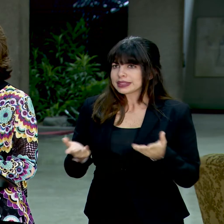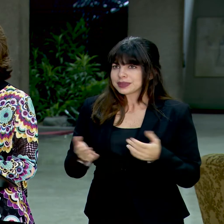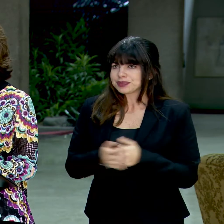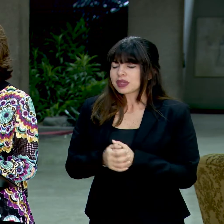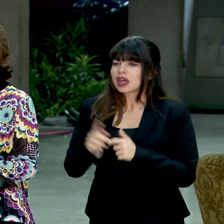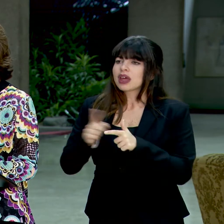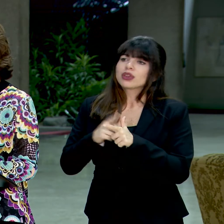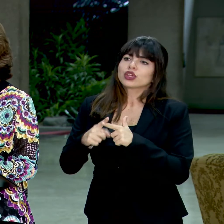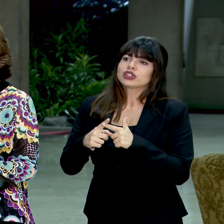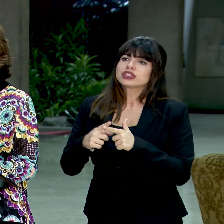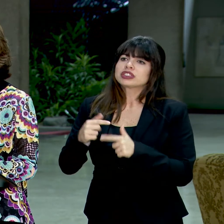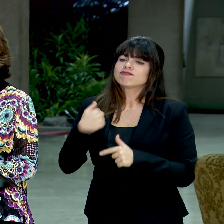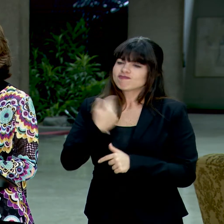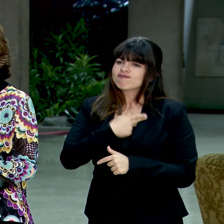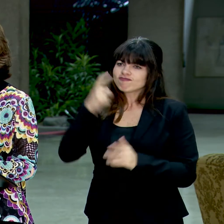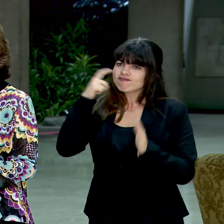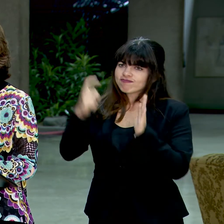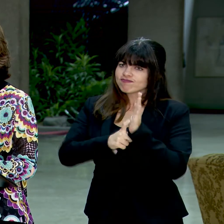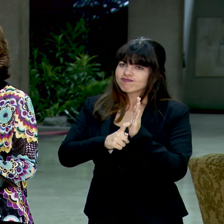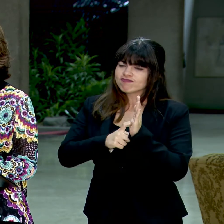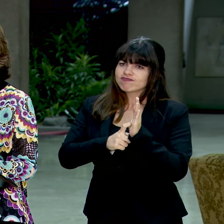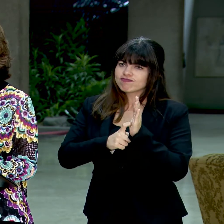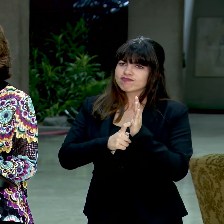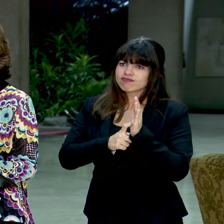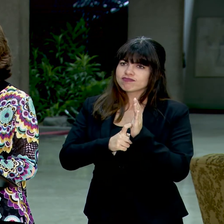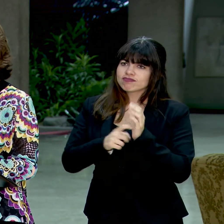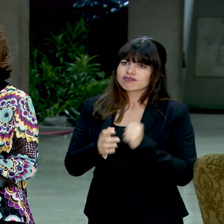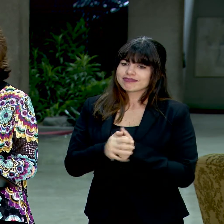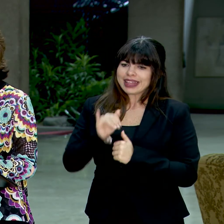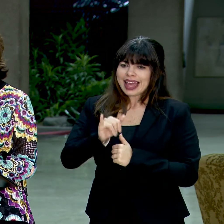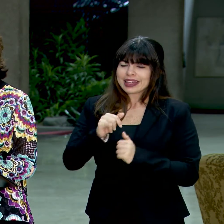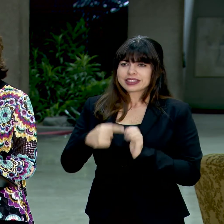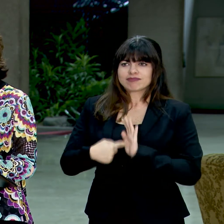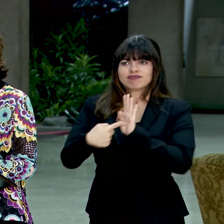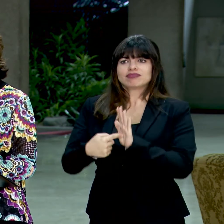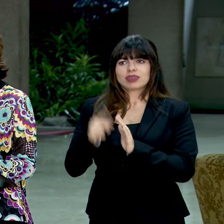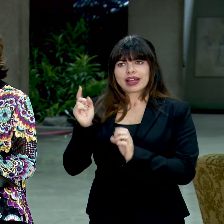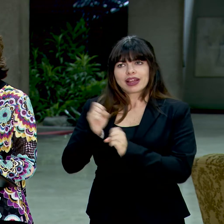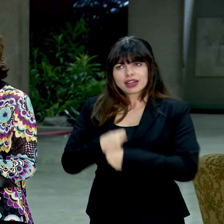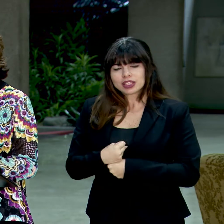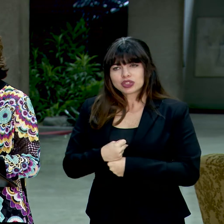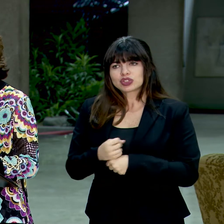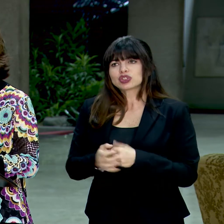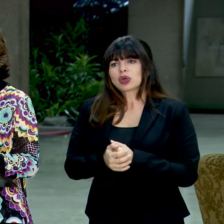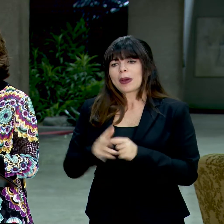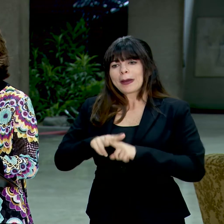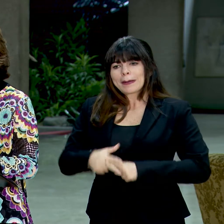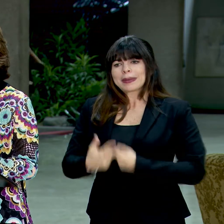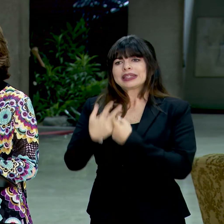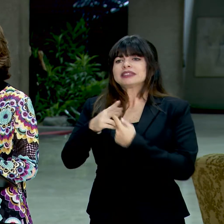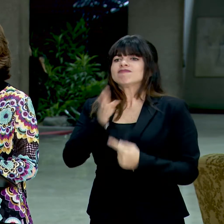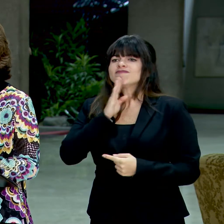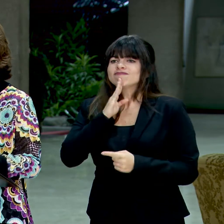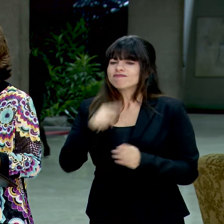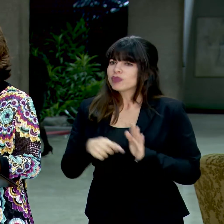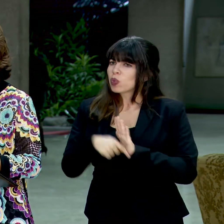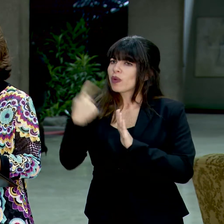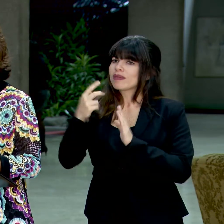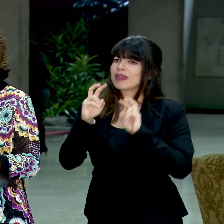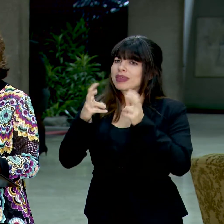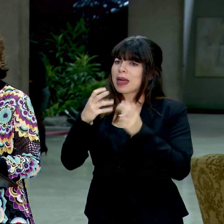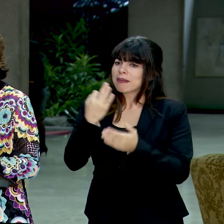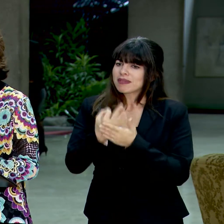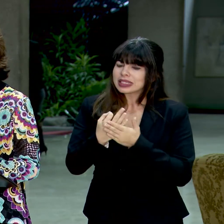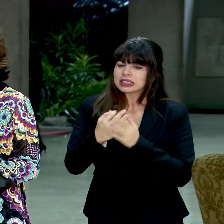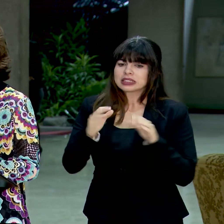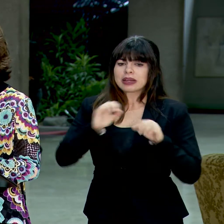entonces reconocemos ese gesto que él tuvo de empezar a hablar del tema fiscal, de conformar